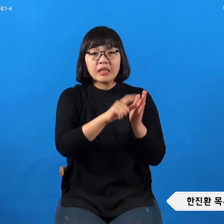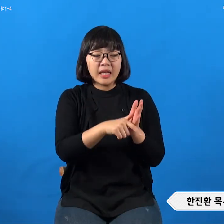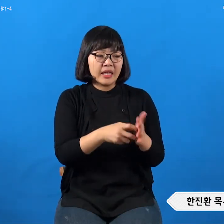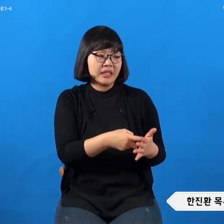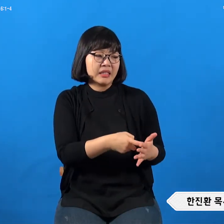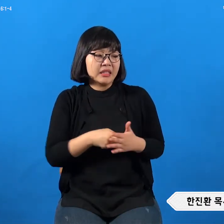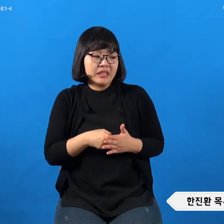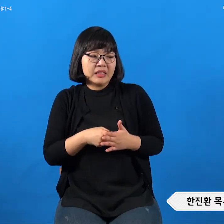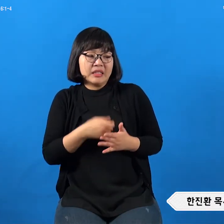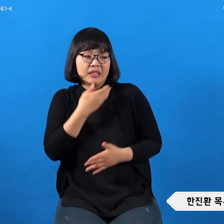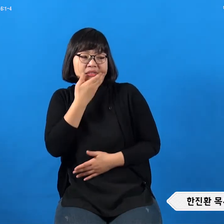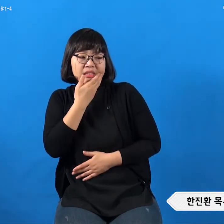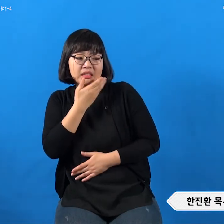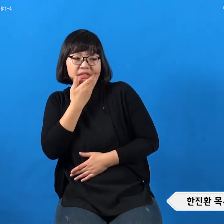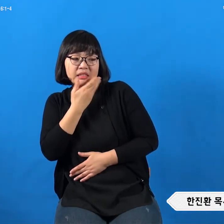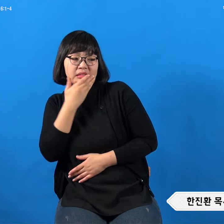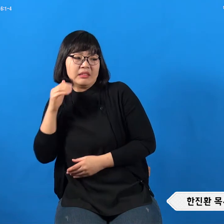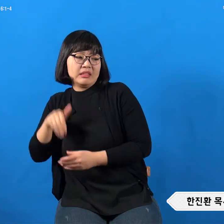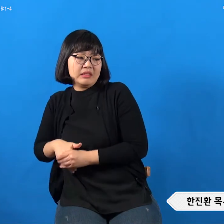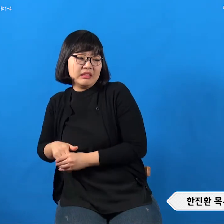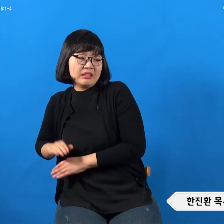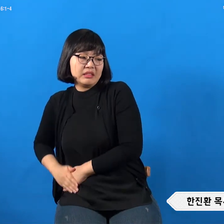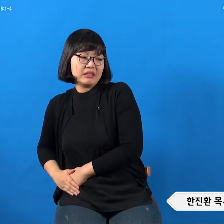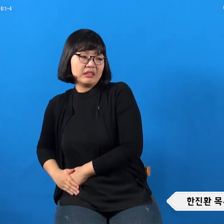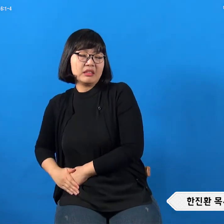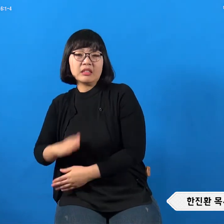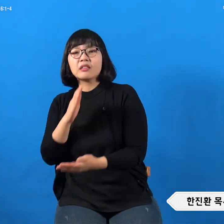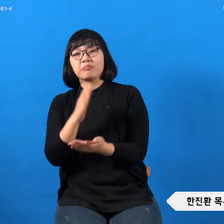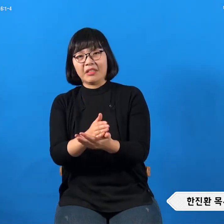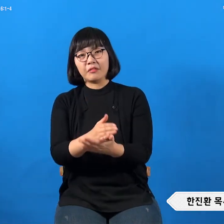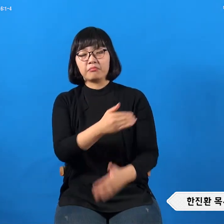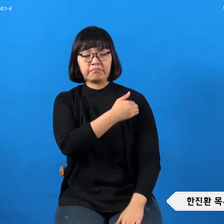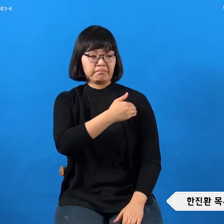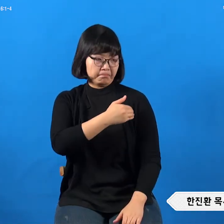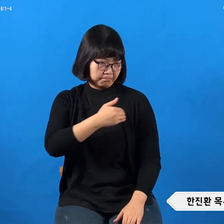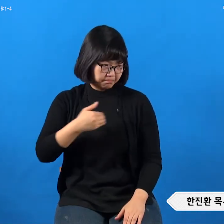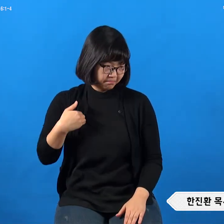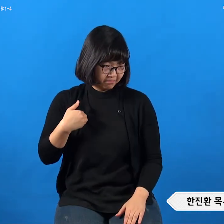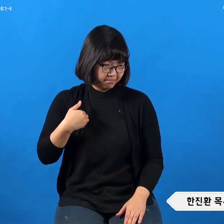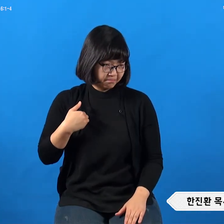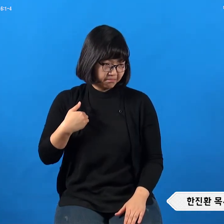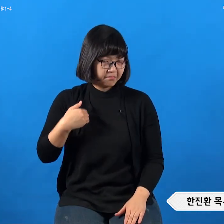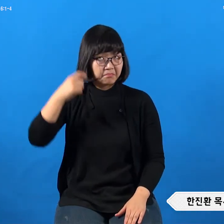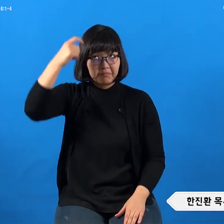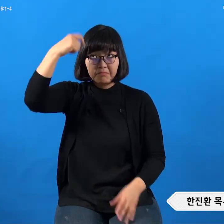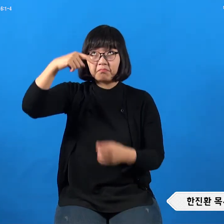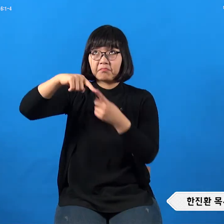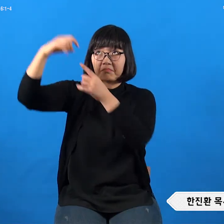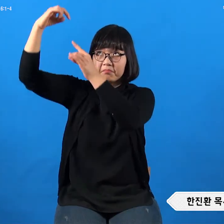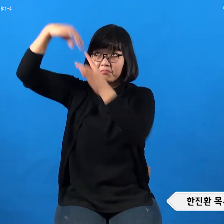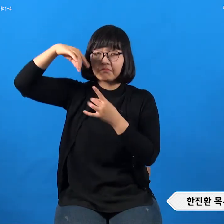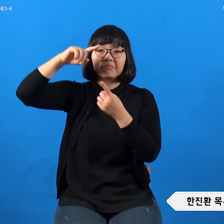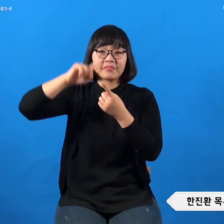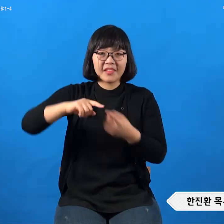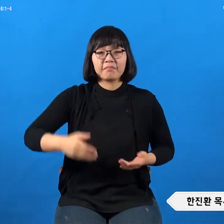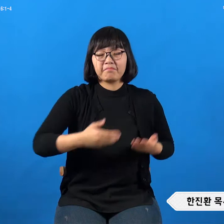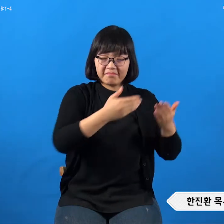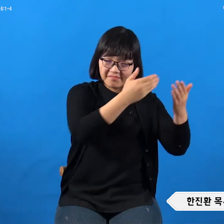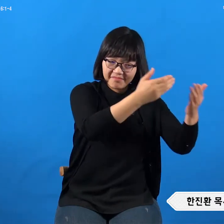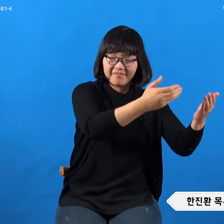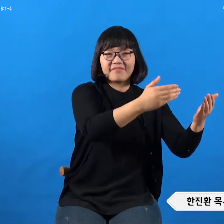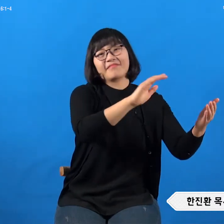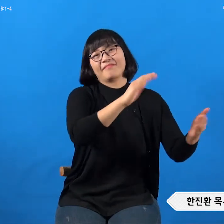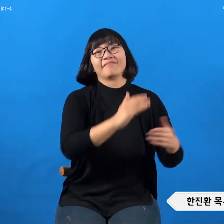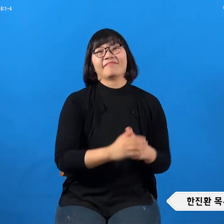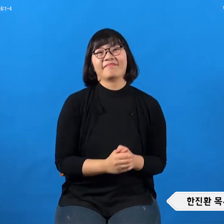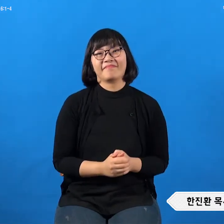인색하게 지갑을 딱 닫아 걸지 말고 풍성하게 그렇게 바쳐드리는 것입니다. 그럴